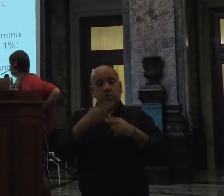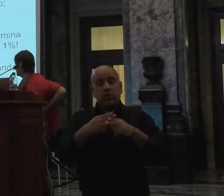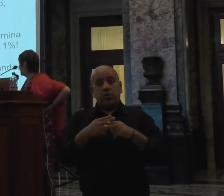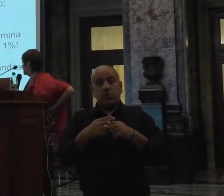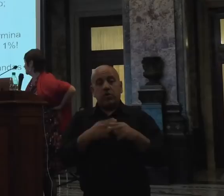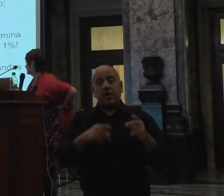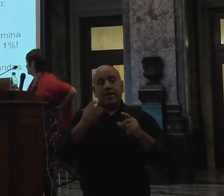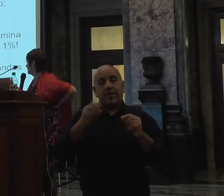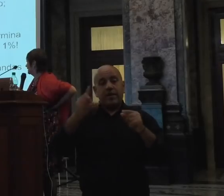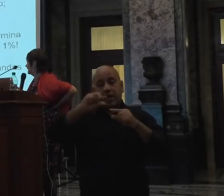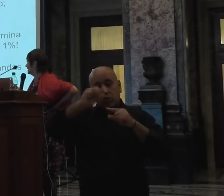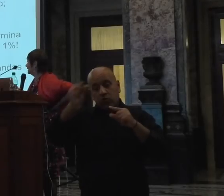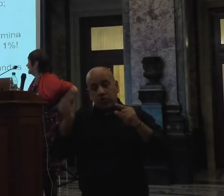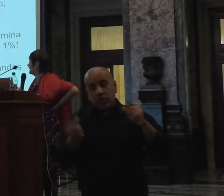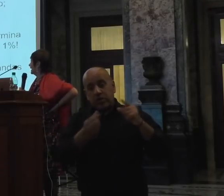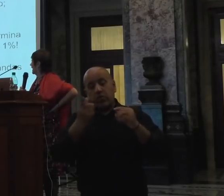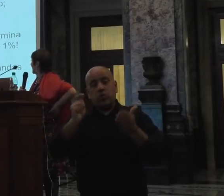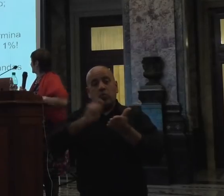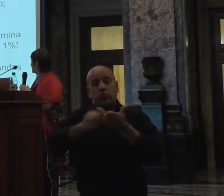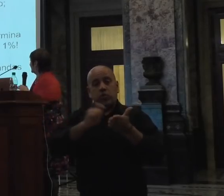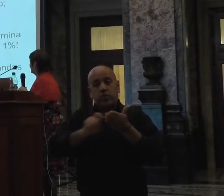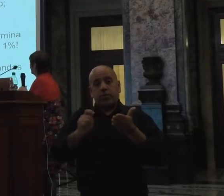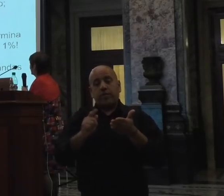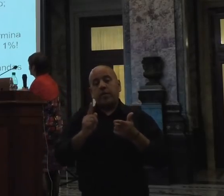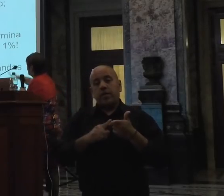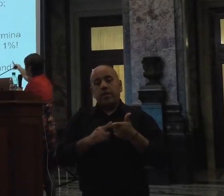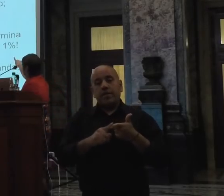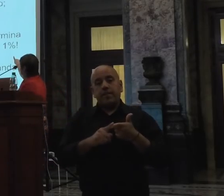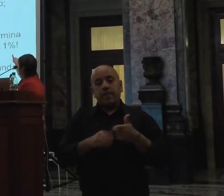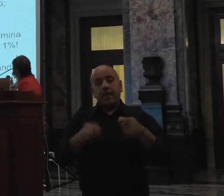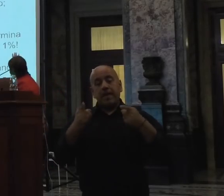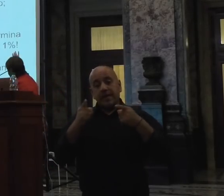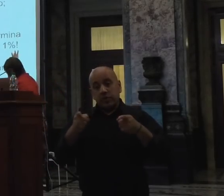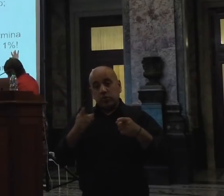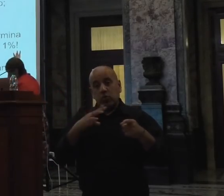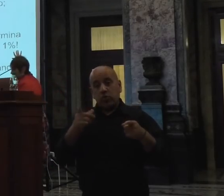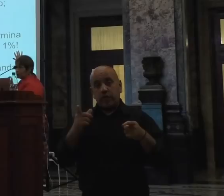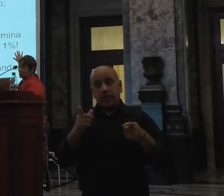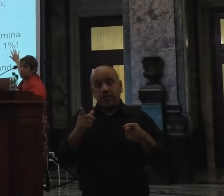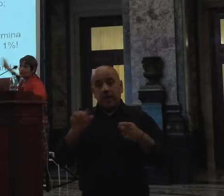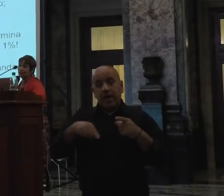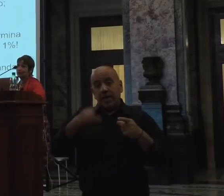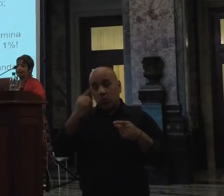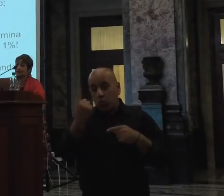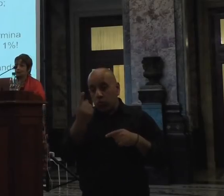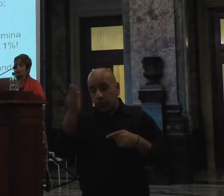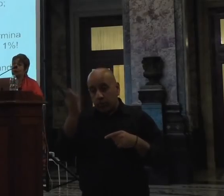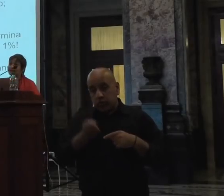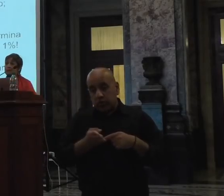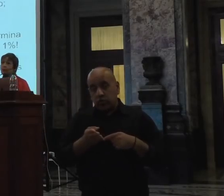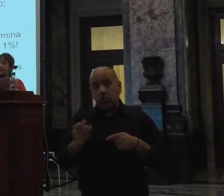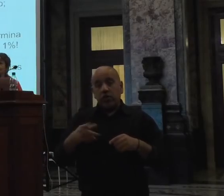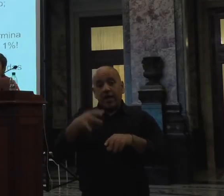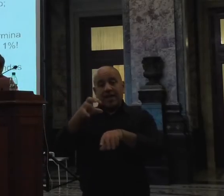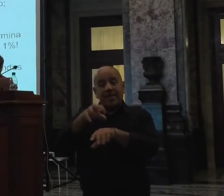costo cortical de Peter Lenny. Y lo que es sorprendente es que solo el 1% de las